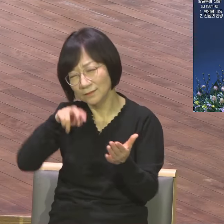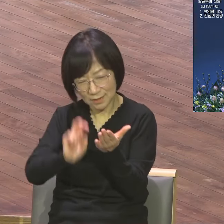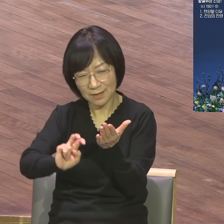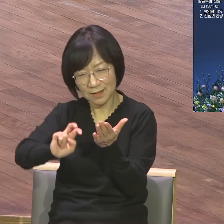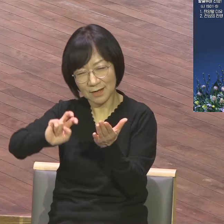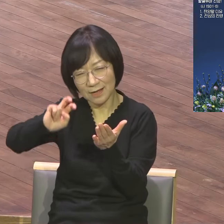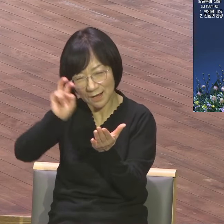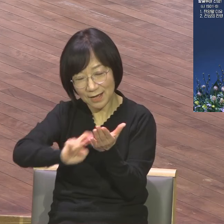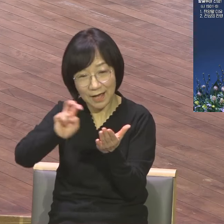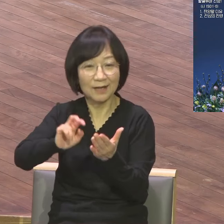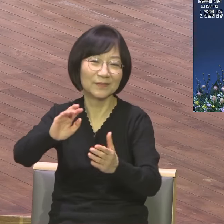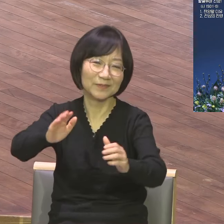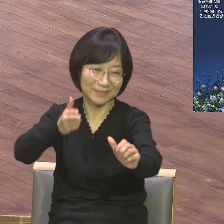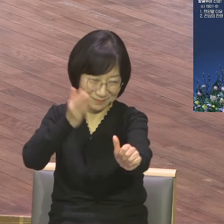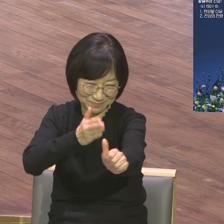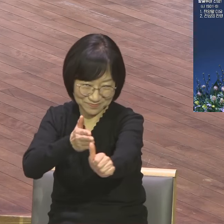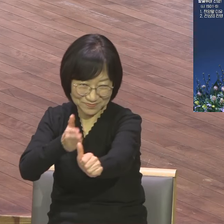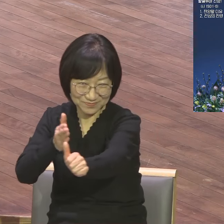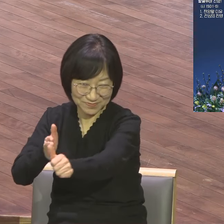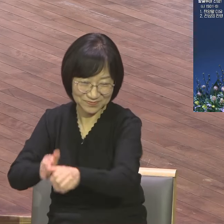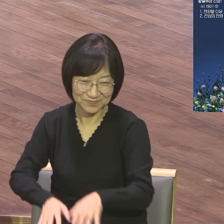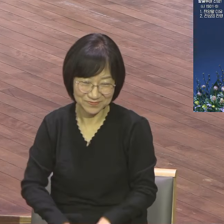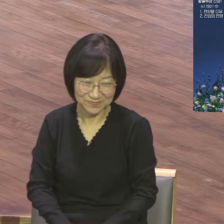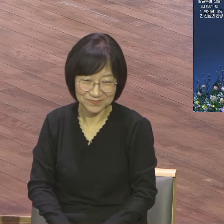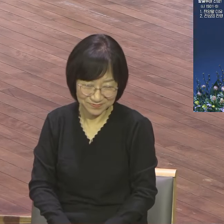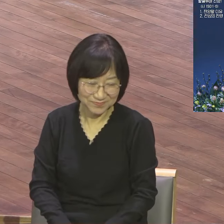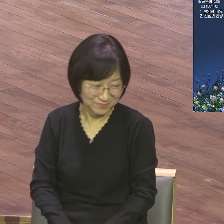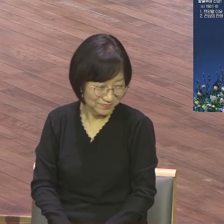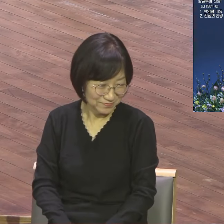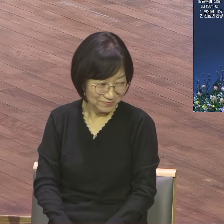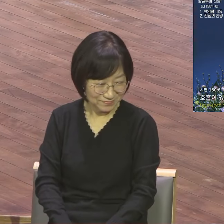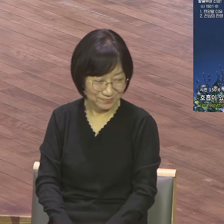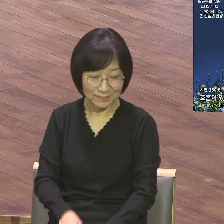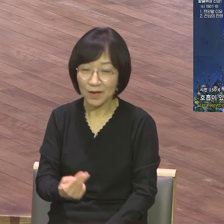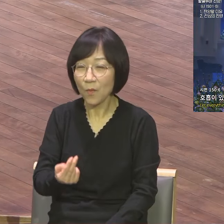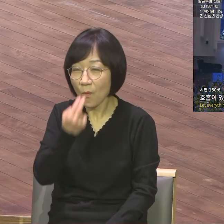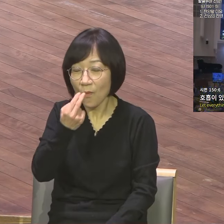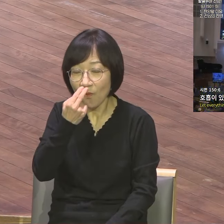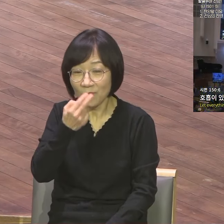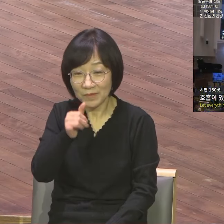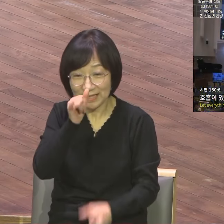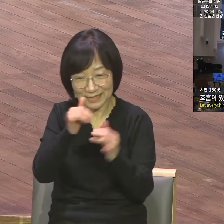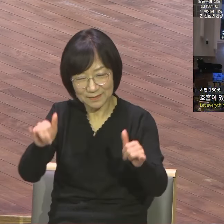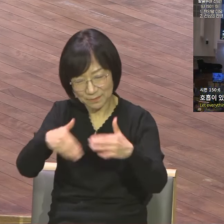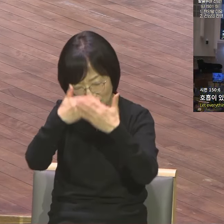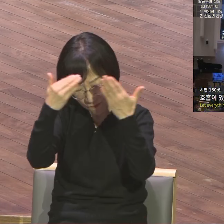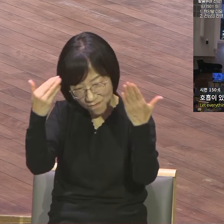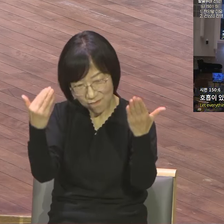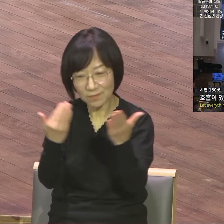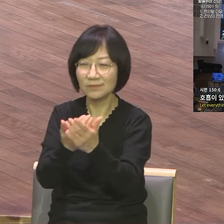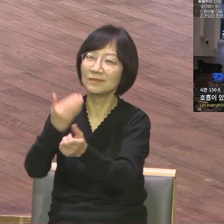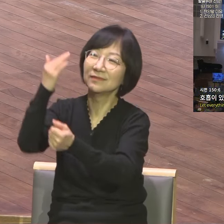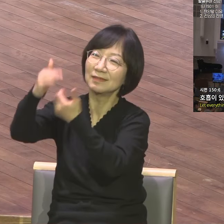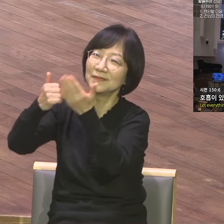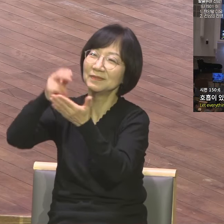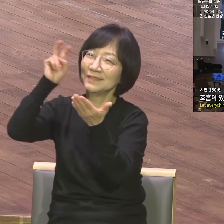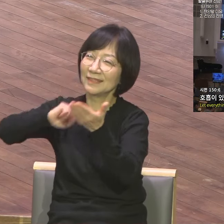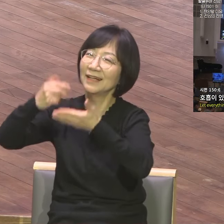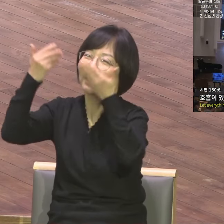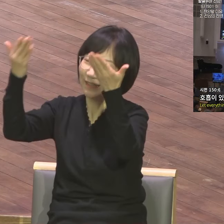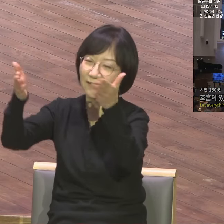찬양하는 예언계 성도들 다 되시길 바랍니다. 6절 보니까 호흡 있는 자마다 여호와를 찬양할지어다